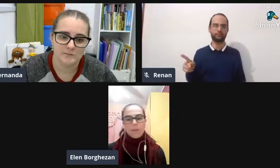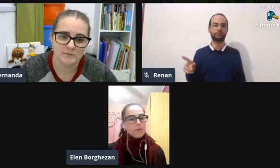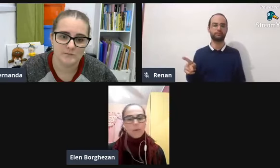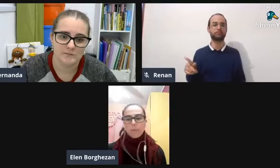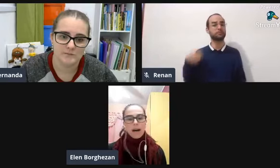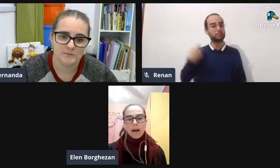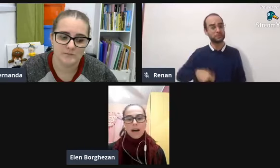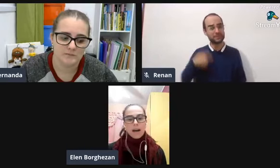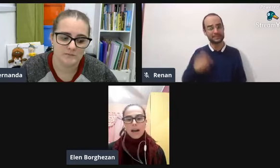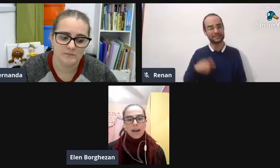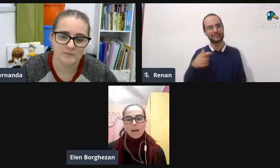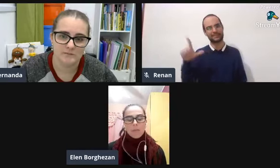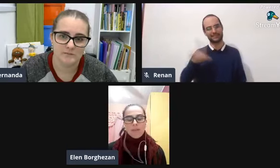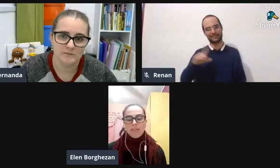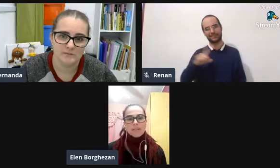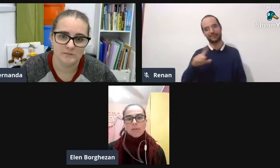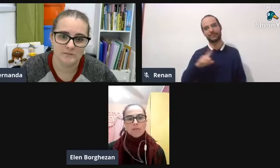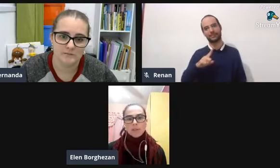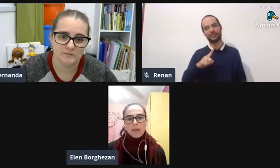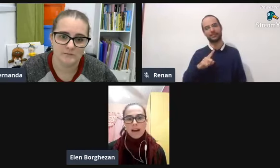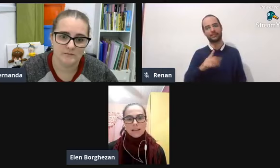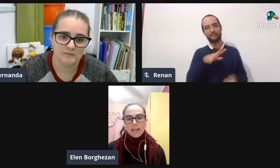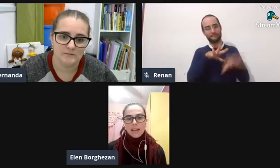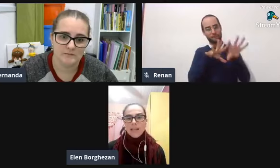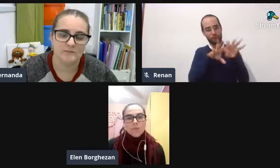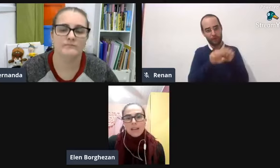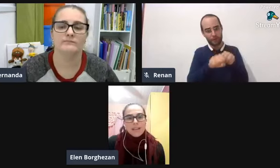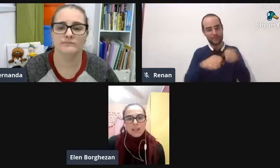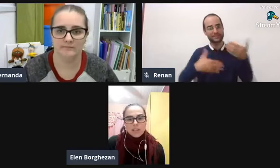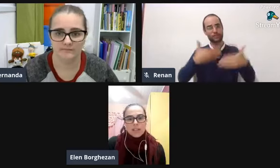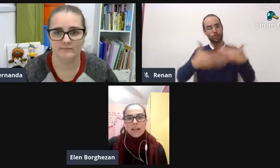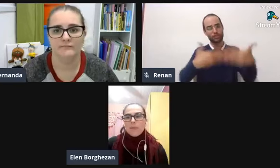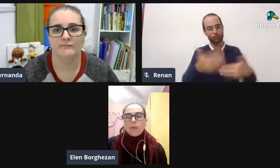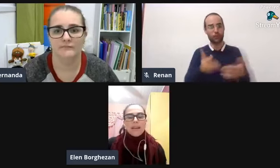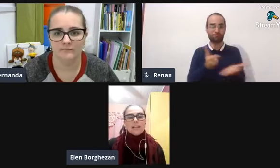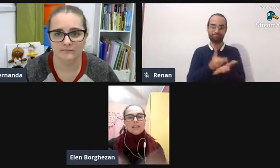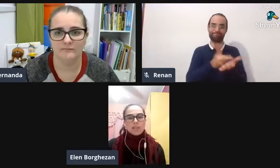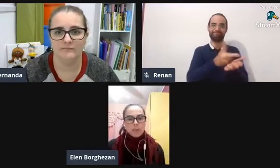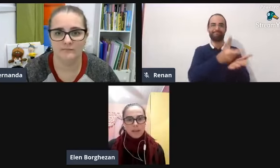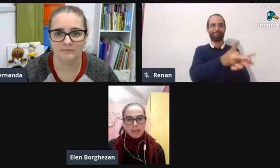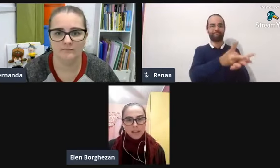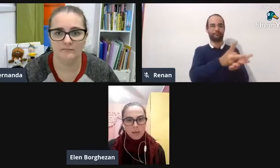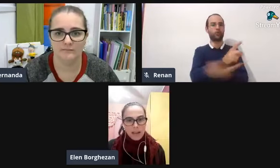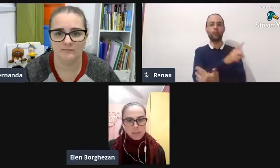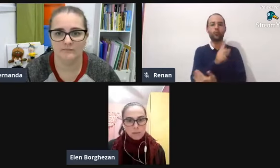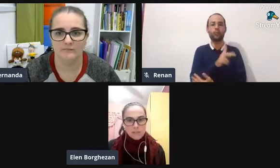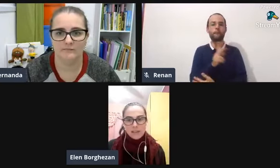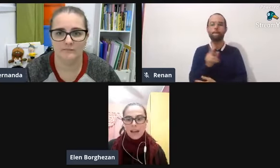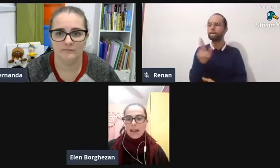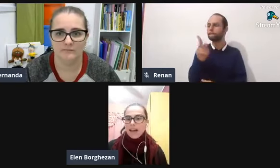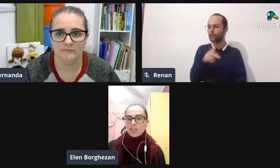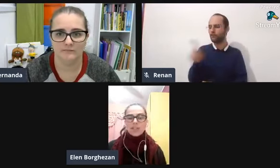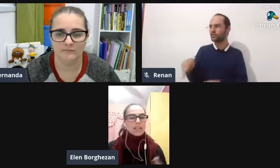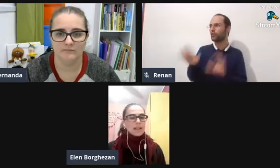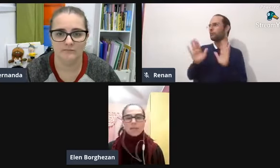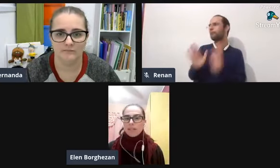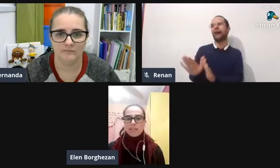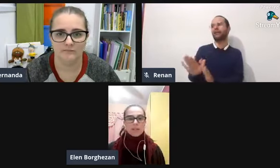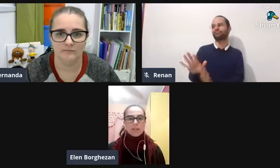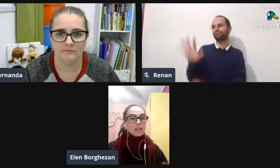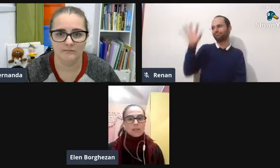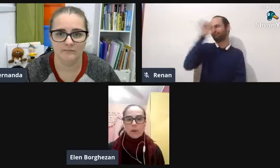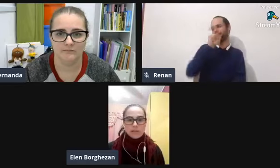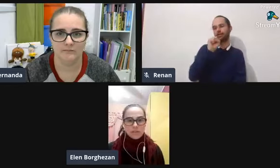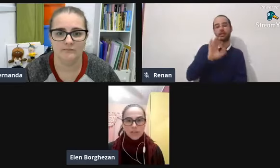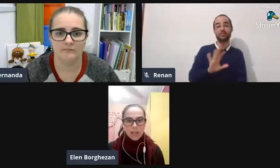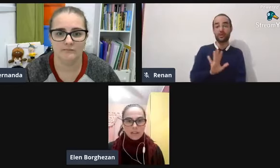ter uma formação continuada, ele nunca deixa, não que ele deixa de aprender, não é isso, mas a gente tá